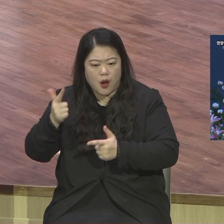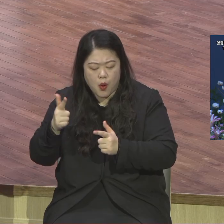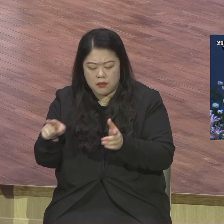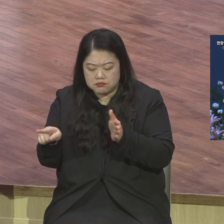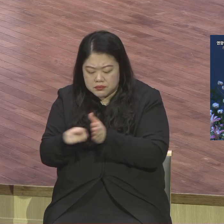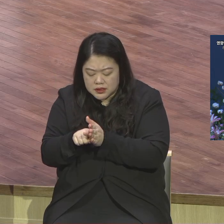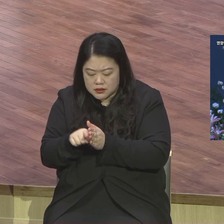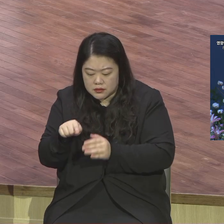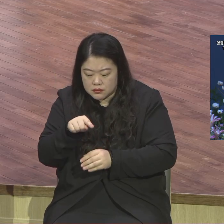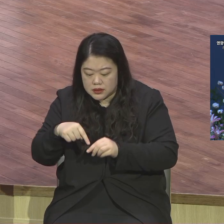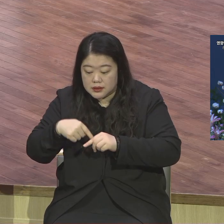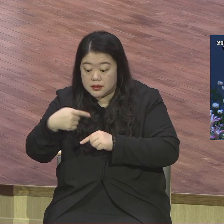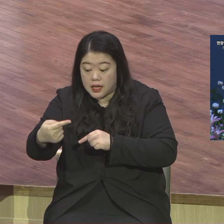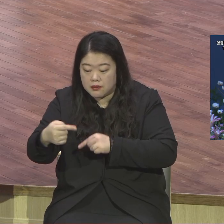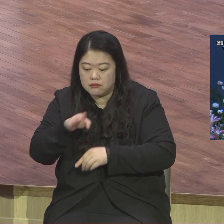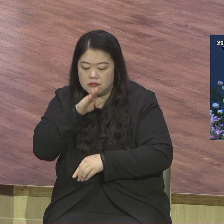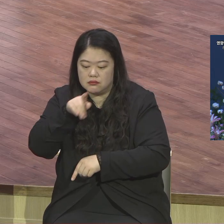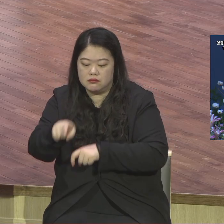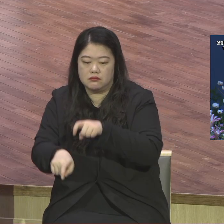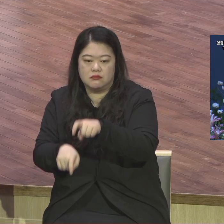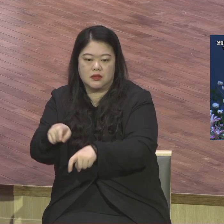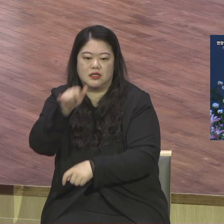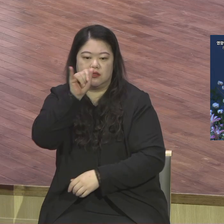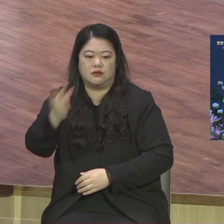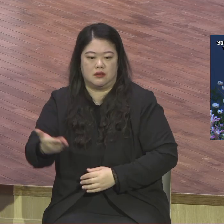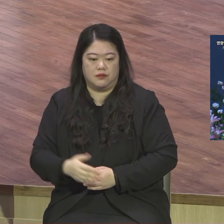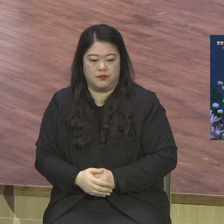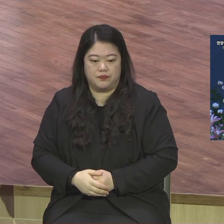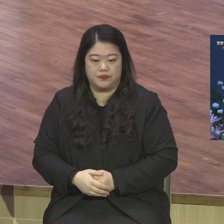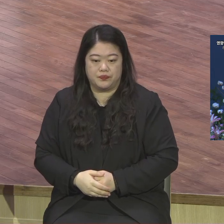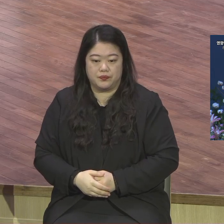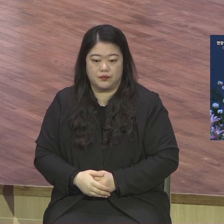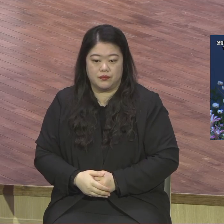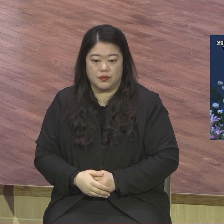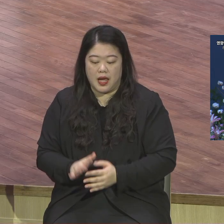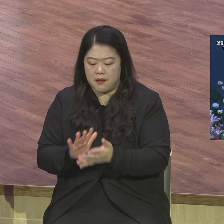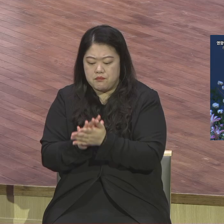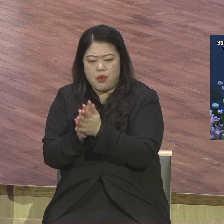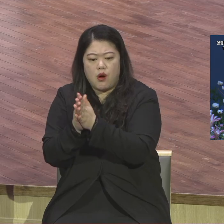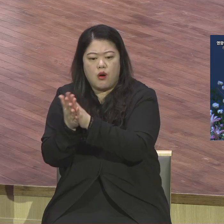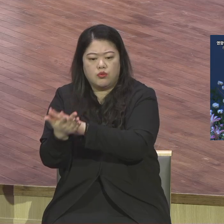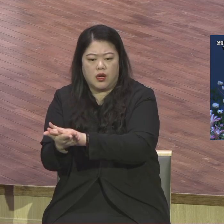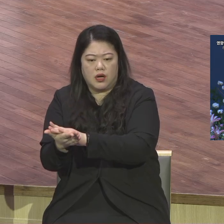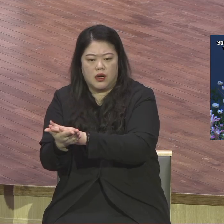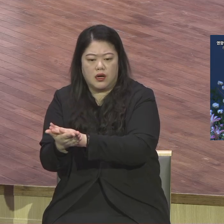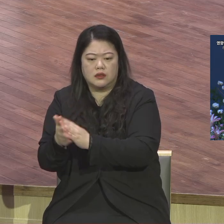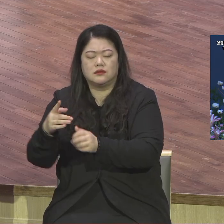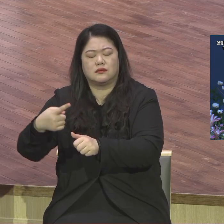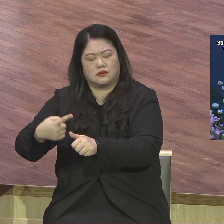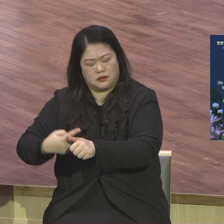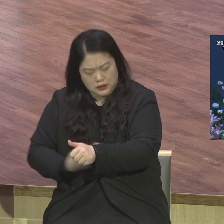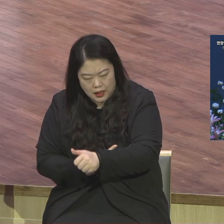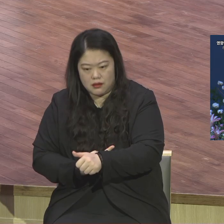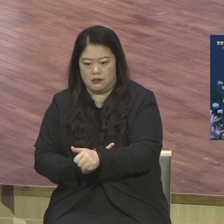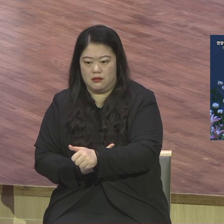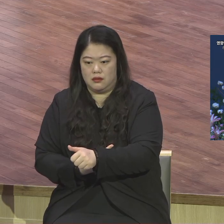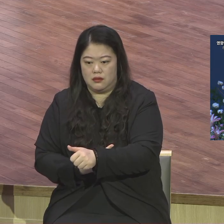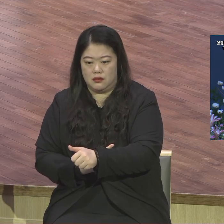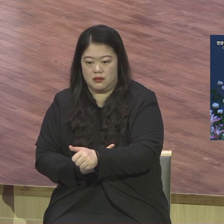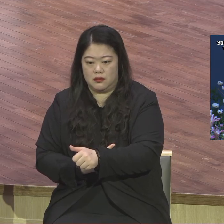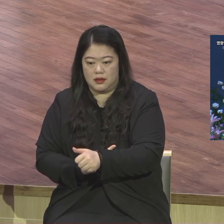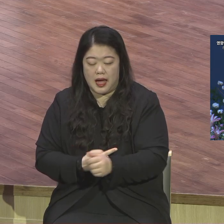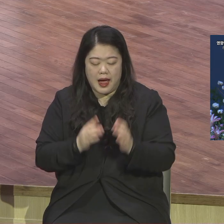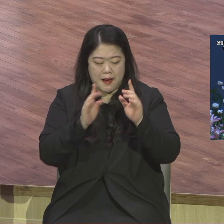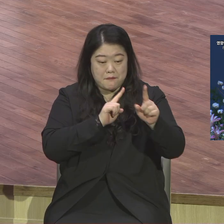어떤 정보 인포메이션이 아니라 트랜스포메이션, 변화다. 변화. 사람이 말씀을 들었으면, 예배를 들었으면,